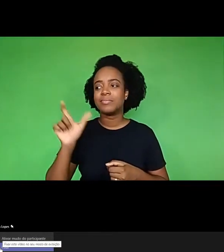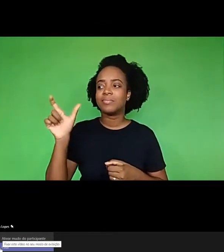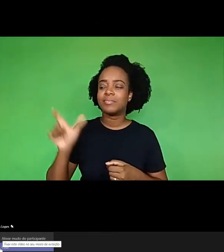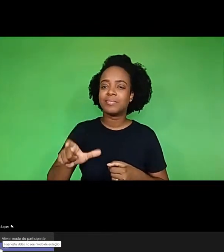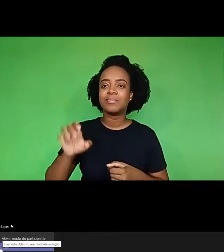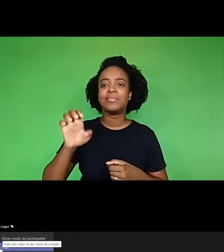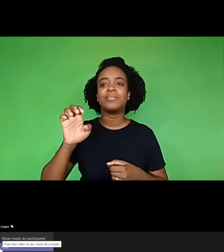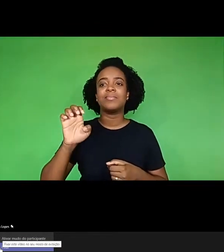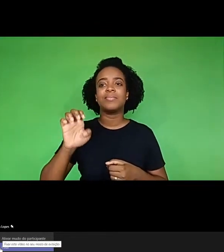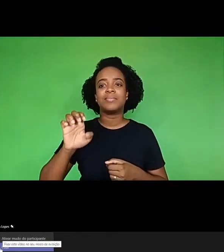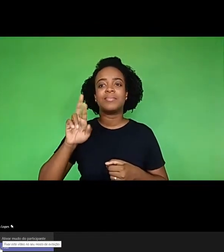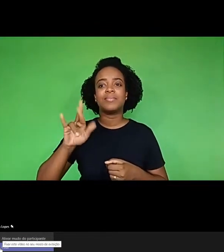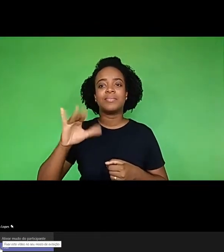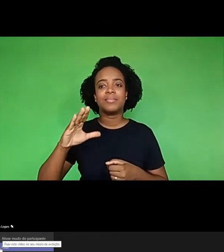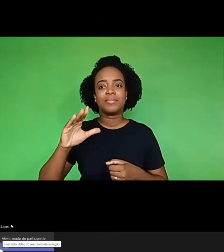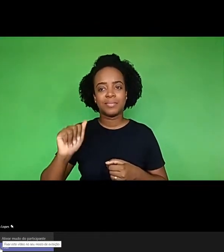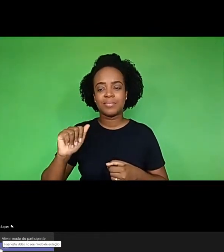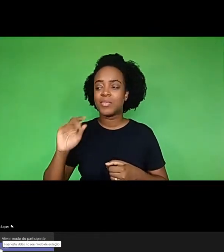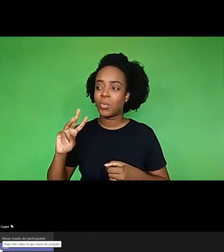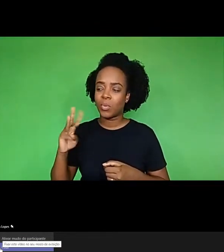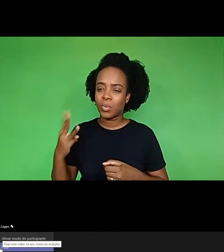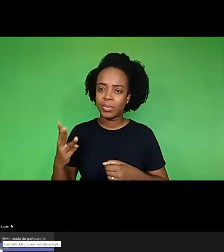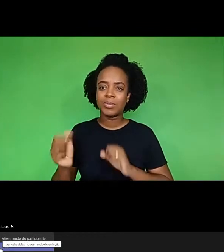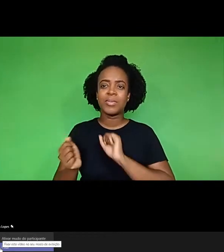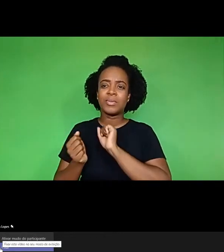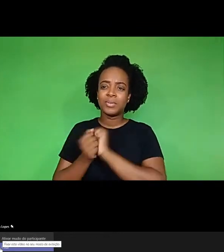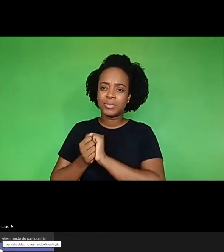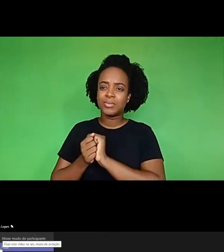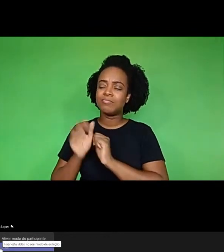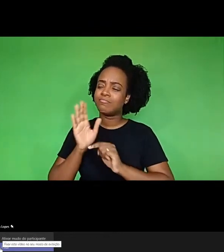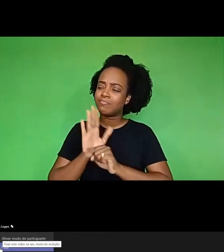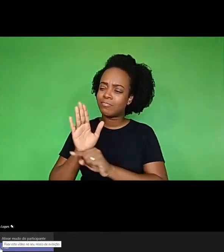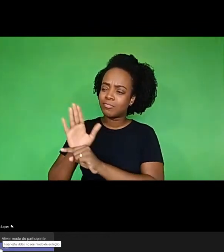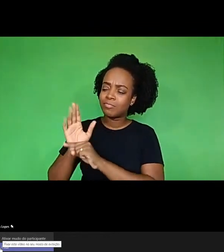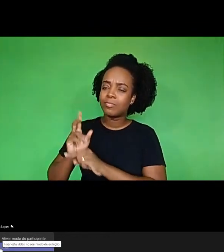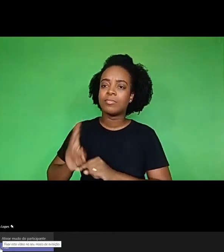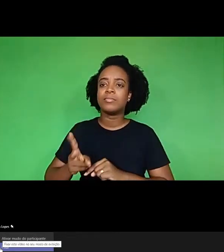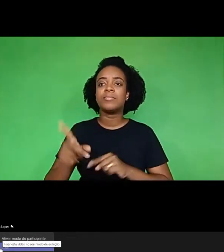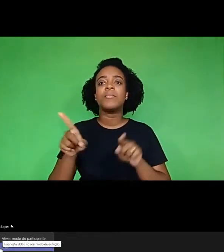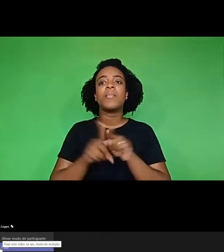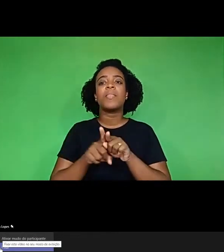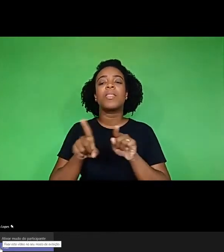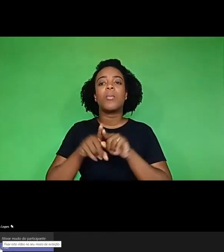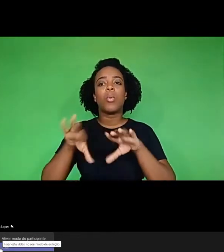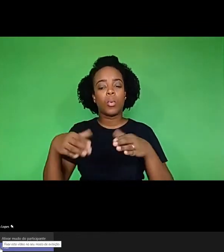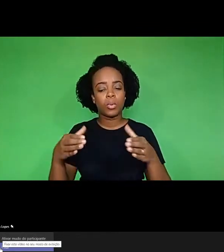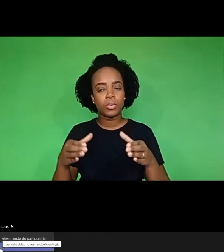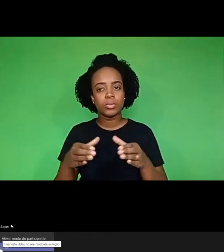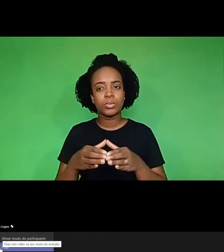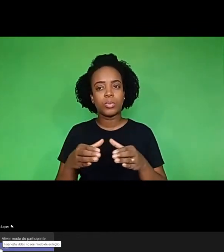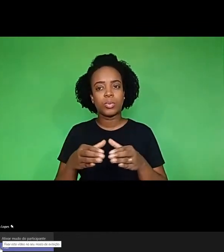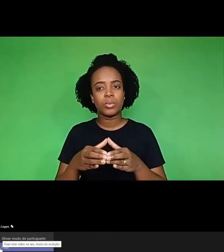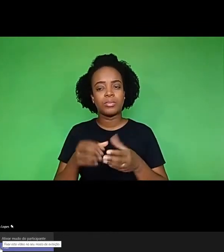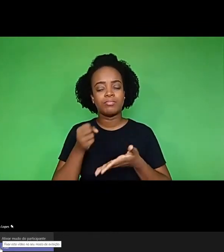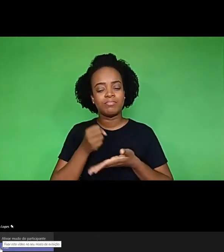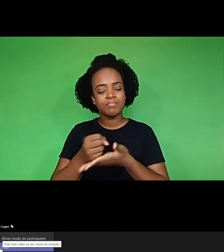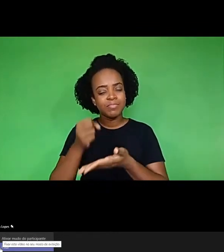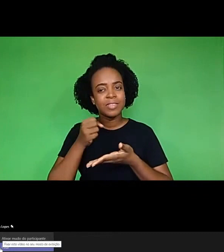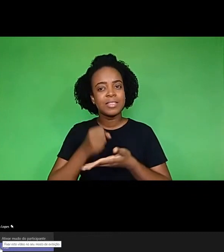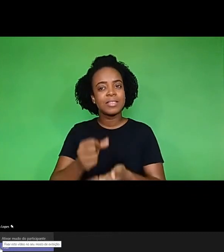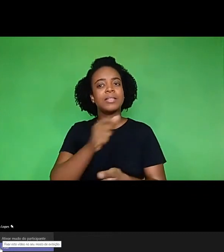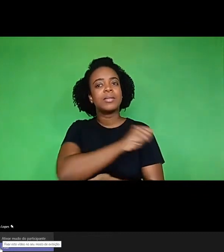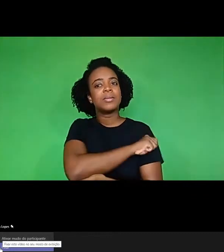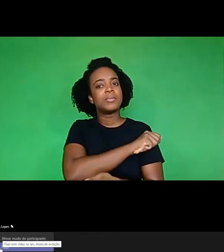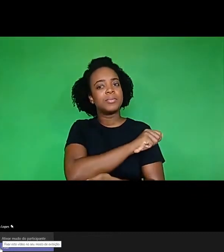for possível, e a comissão local de assistência estudantil é formada pelos servidores da CAI, né, que no